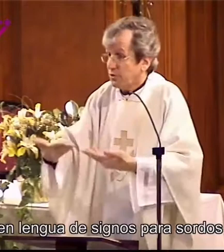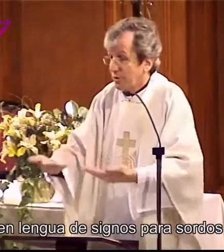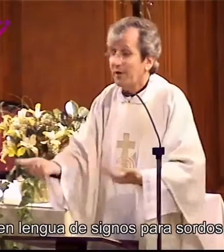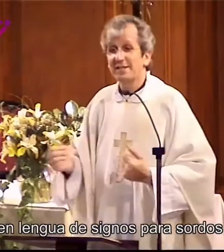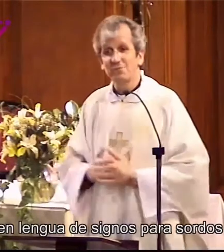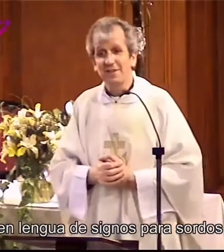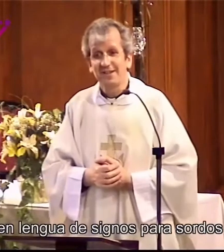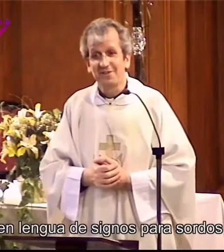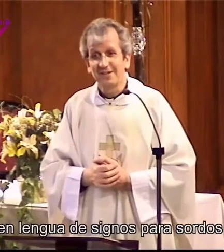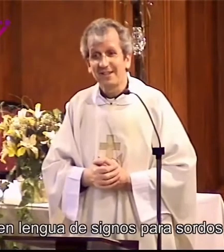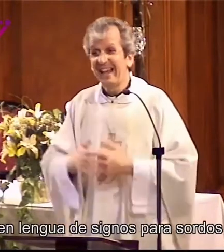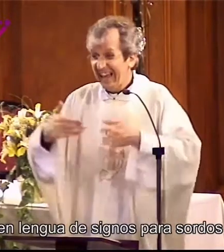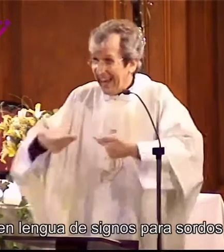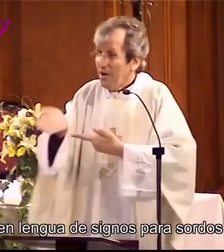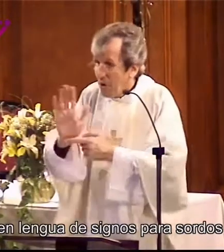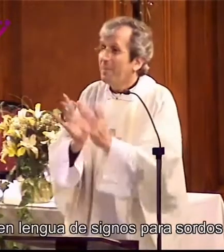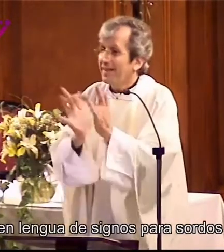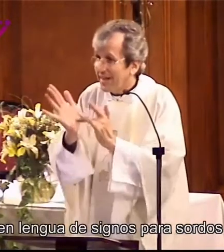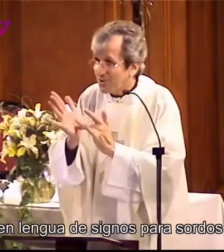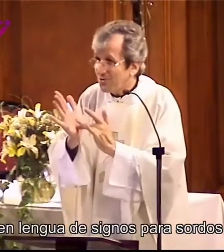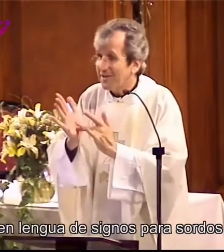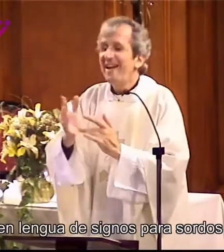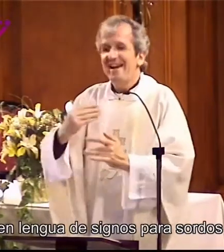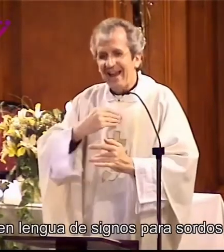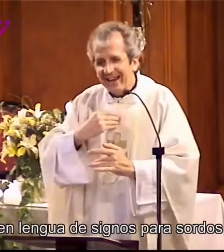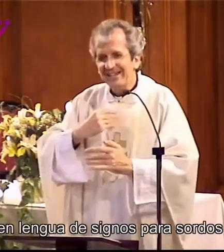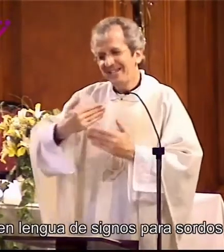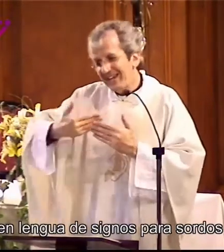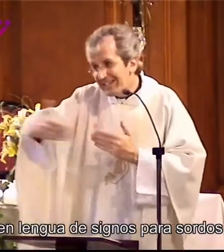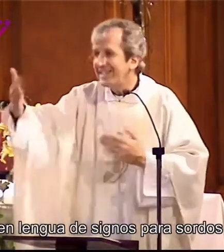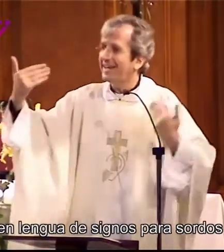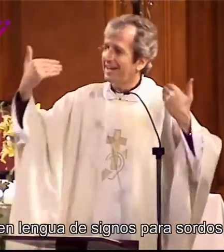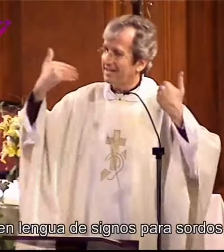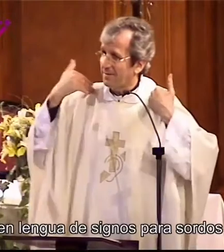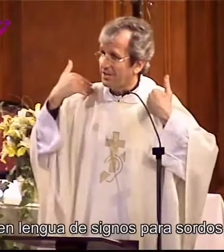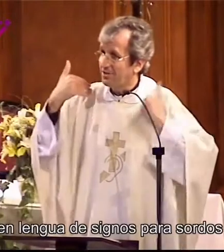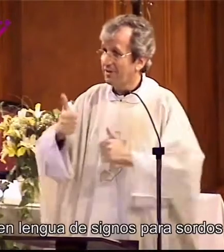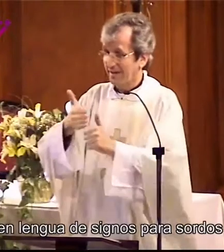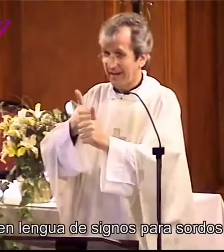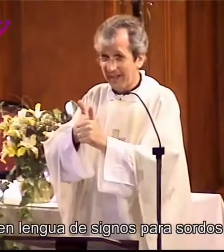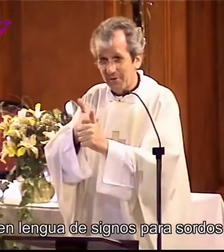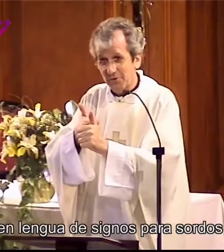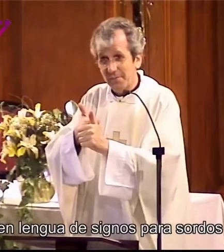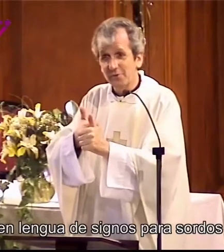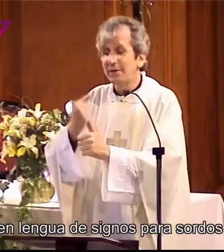eso es lo que ahora estamos haciendo. Es decir, en nombre de Jesús la Iglesia sigue esta misión que recibieron los apóstoles,